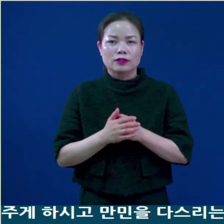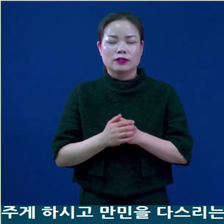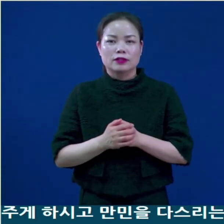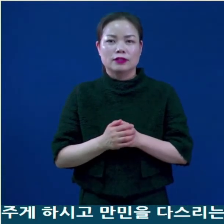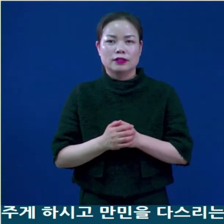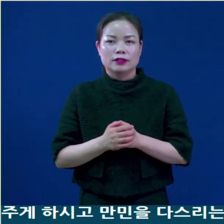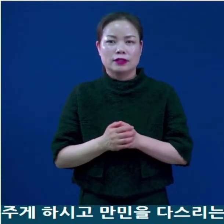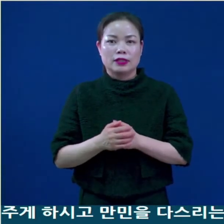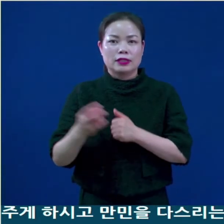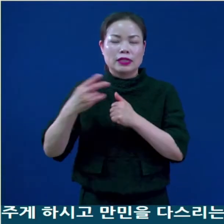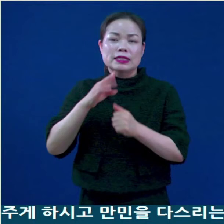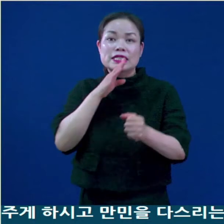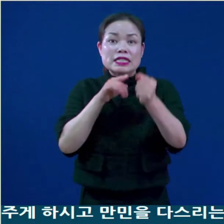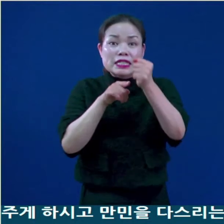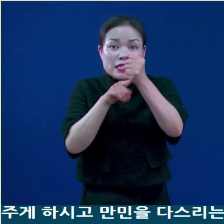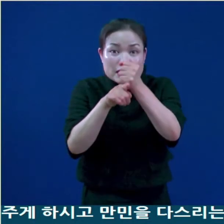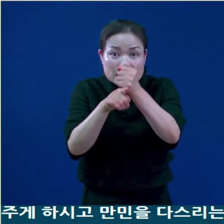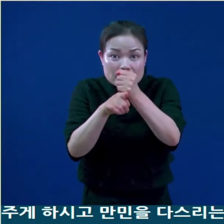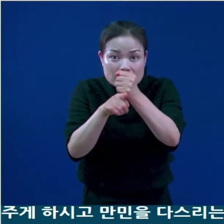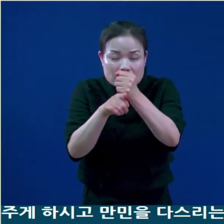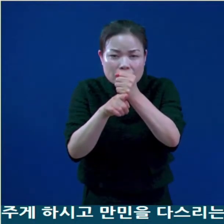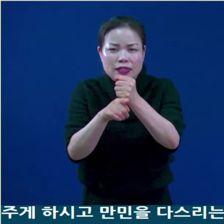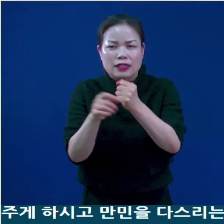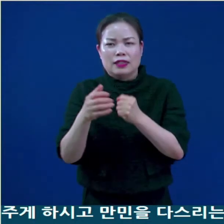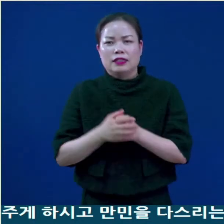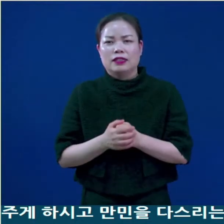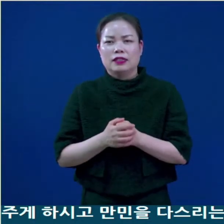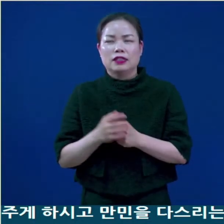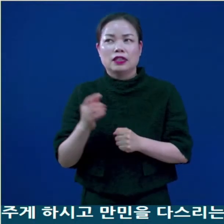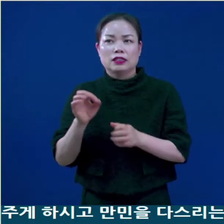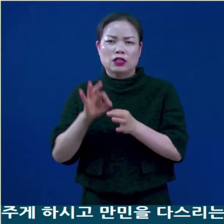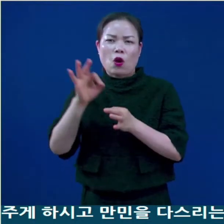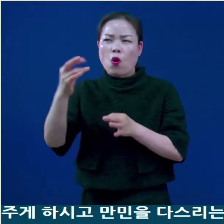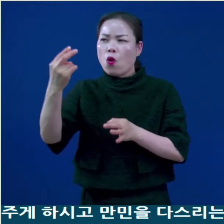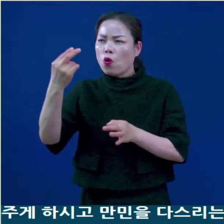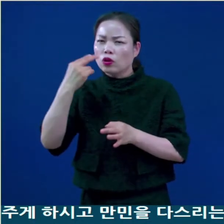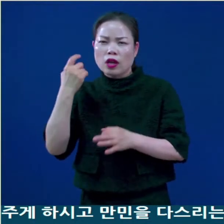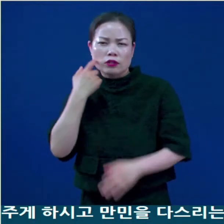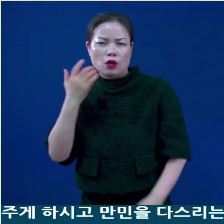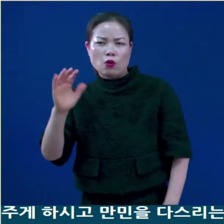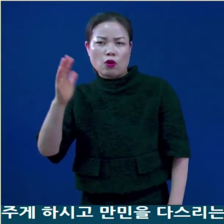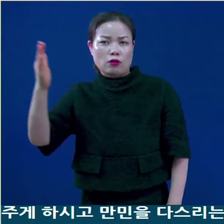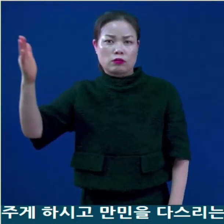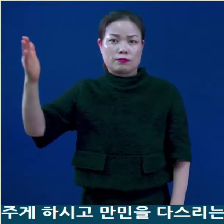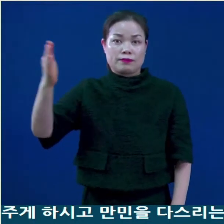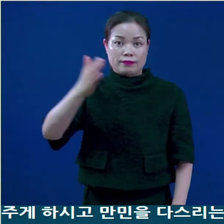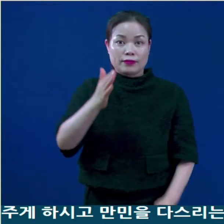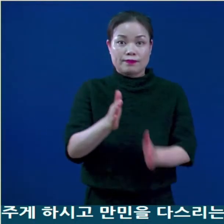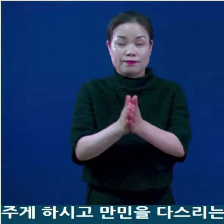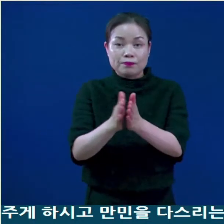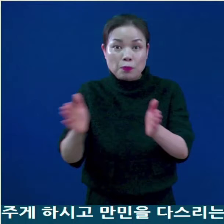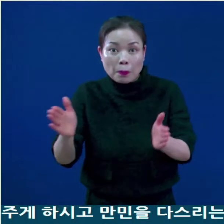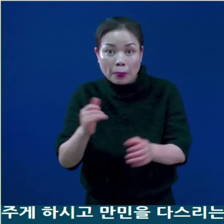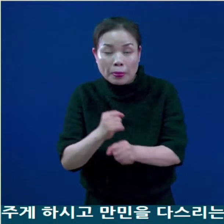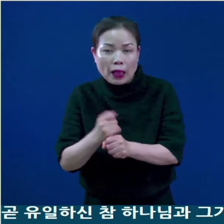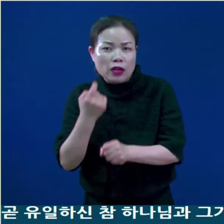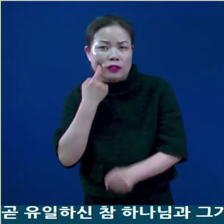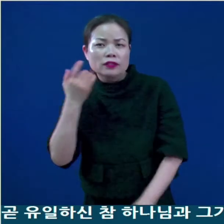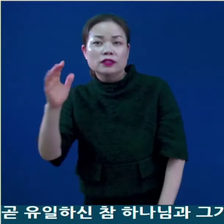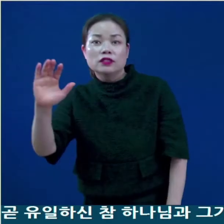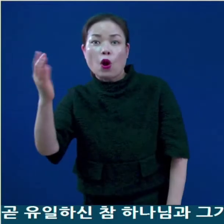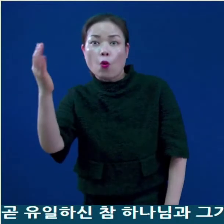계시, 진리. 그래서 이 영생은 앞에 영광으로부터 나오는 겁니다. 그래서